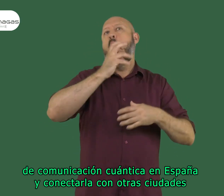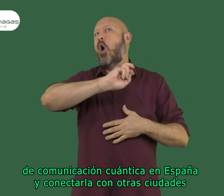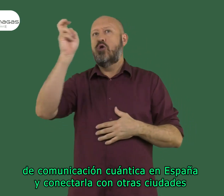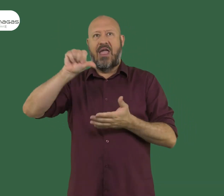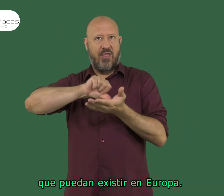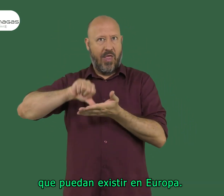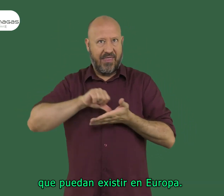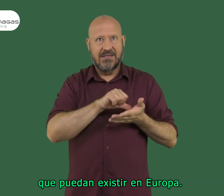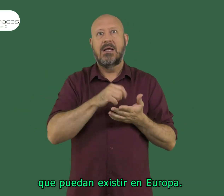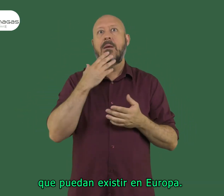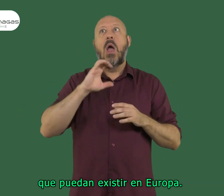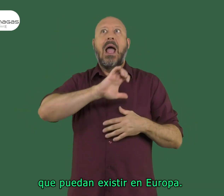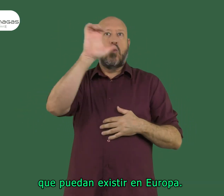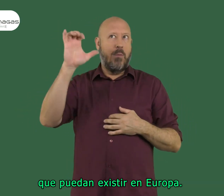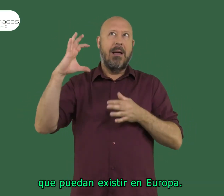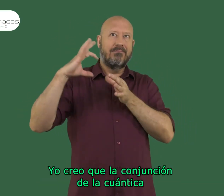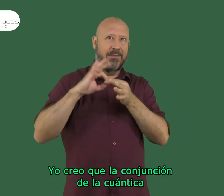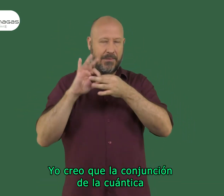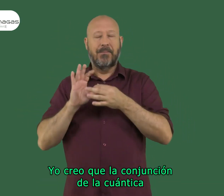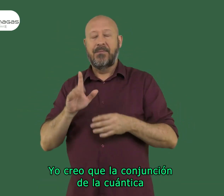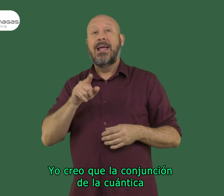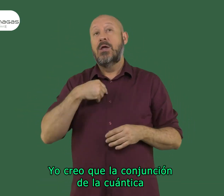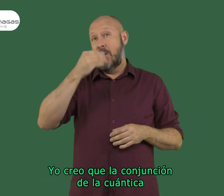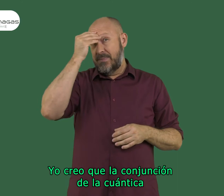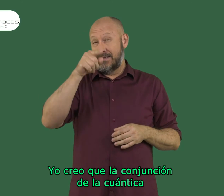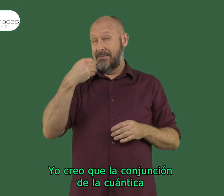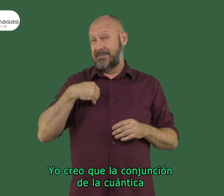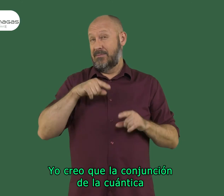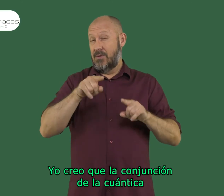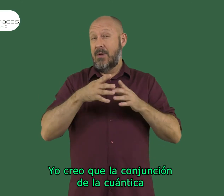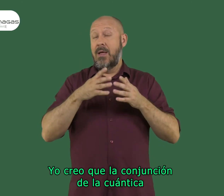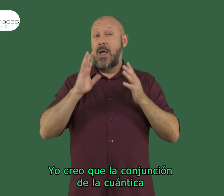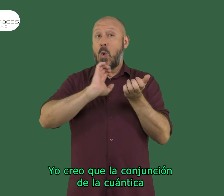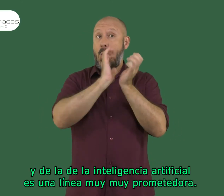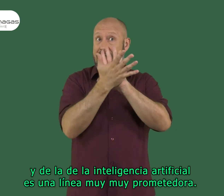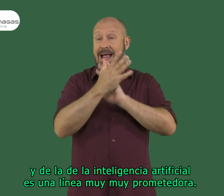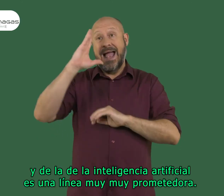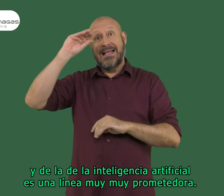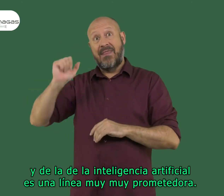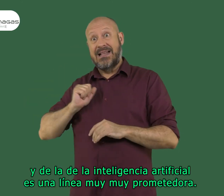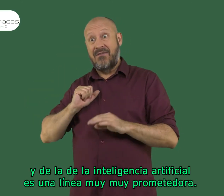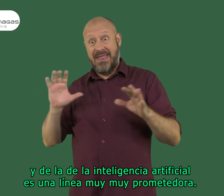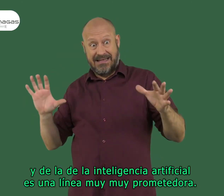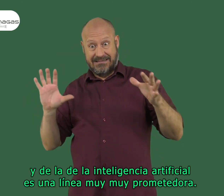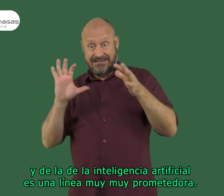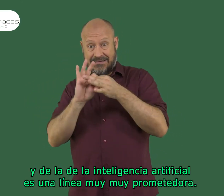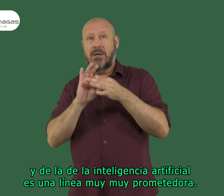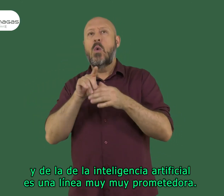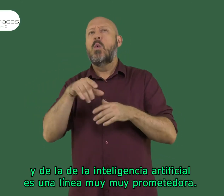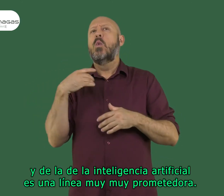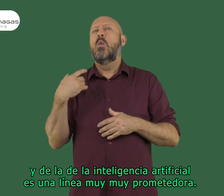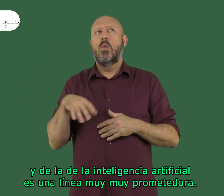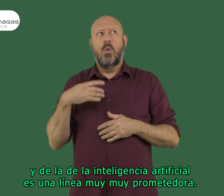otras ciudades que puedan existir en Europa. Yo creo que la conjunción de la cuántica y de la inteligencia artificial es una